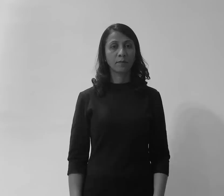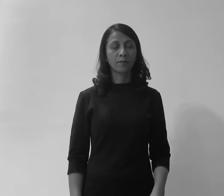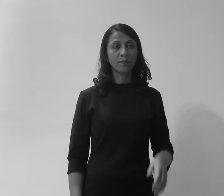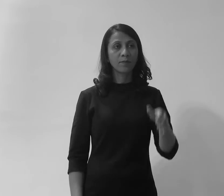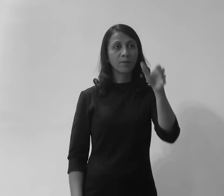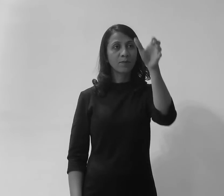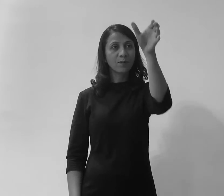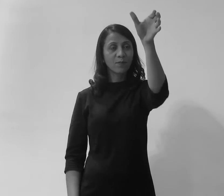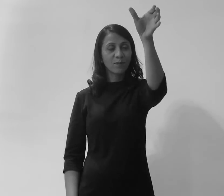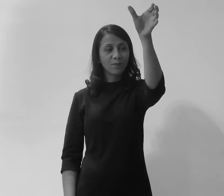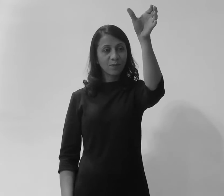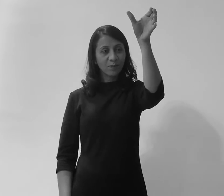Música